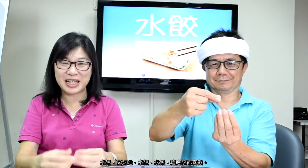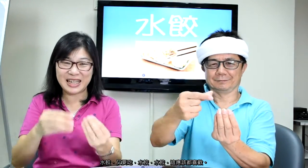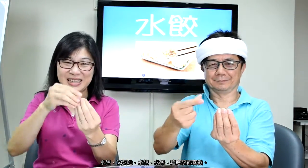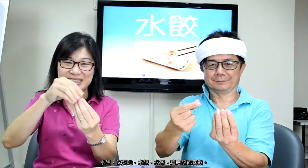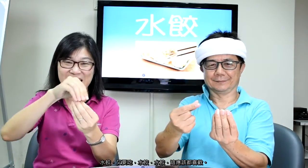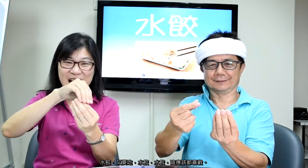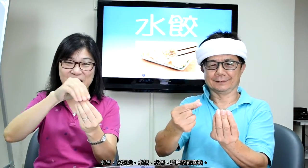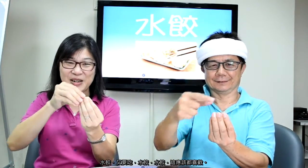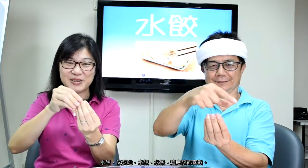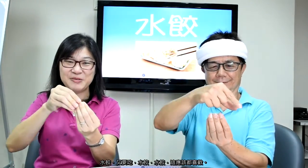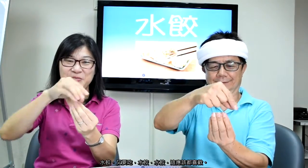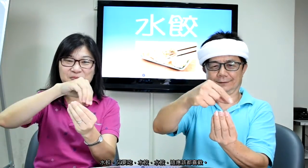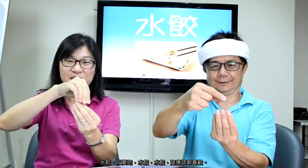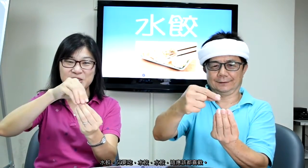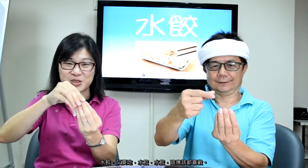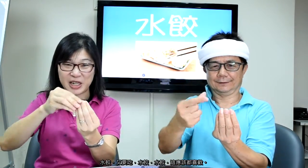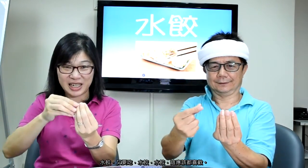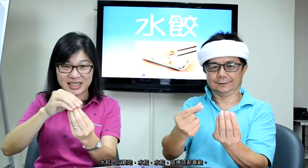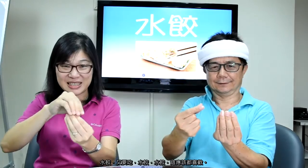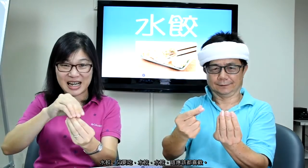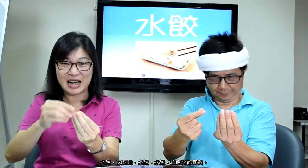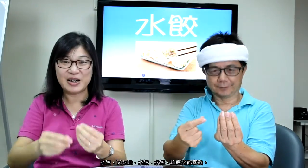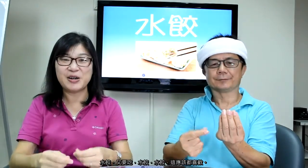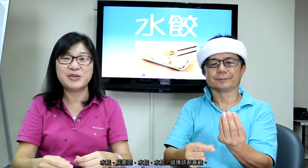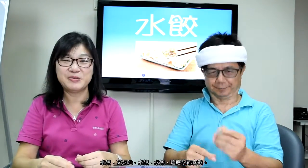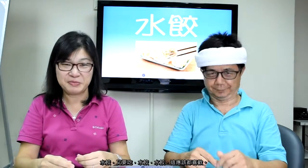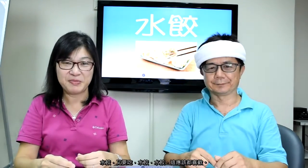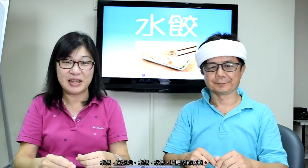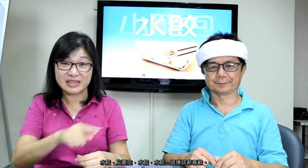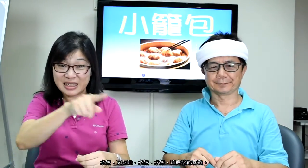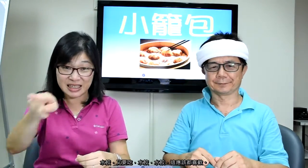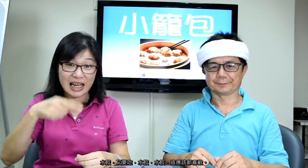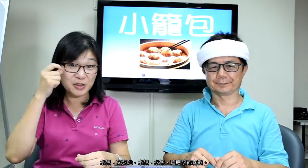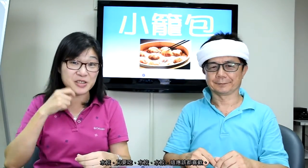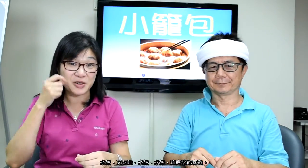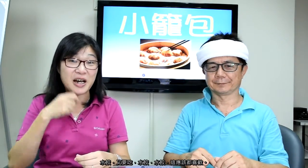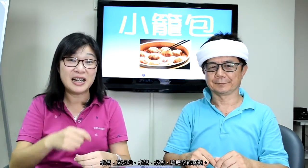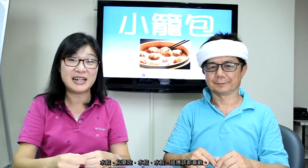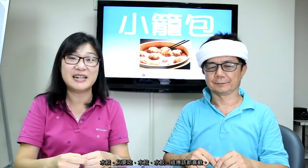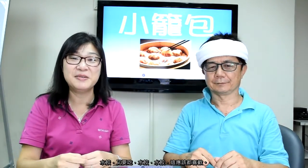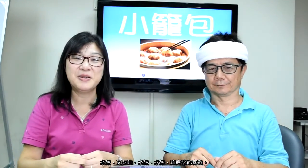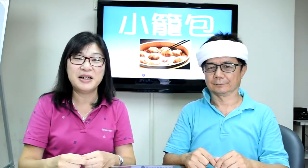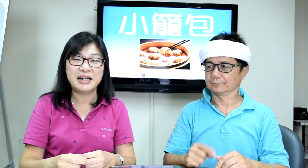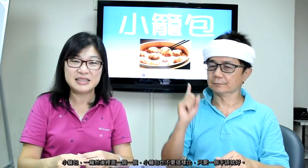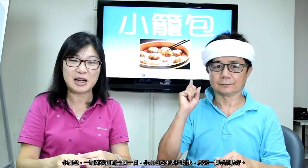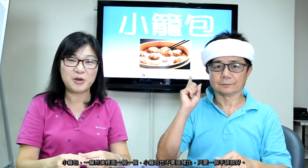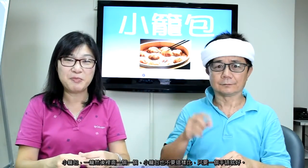水饺，水饺，这个应该都喜欢哈。小笼